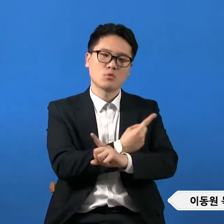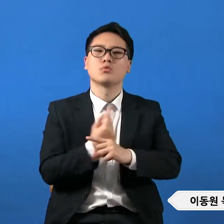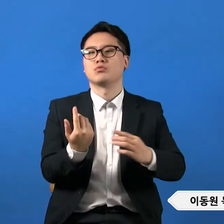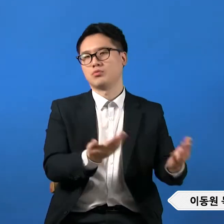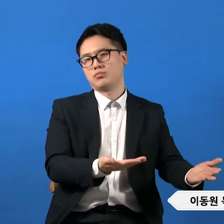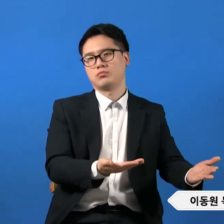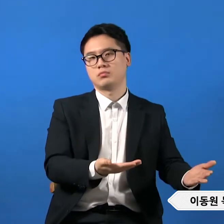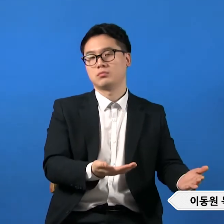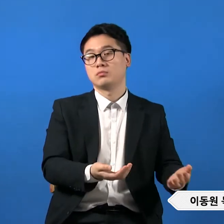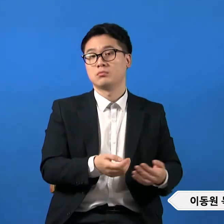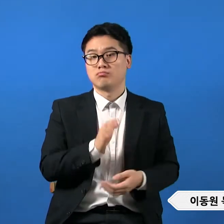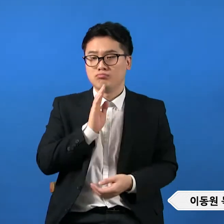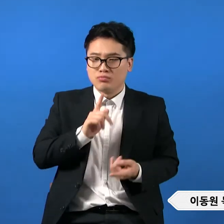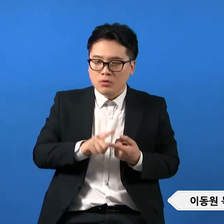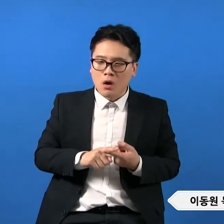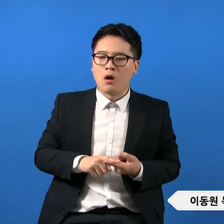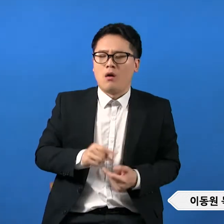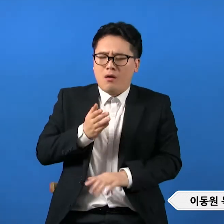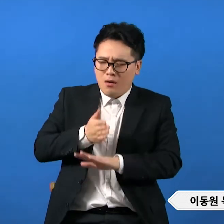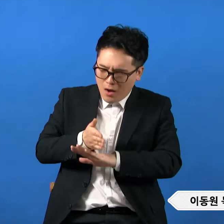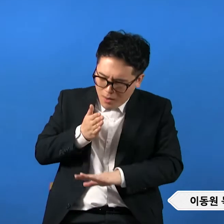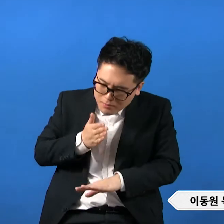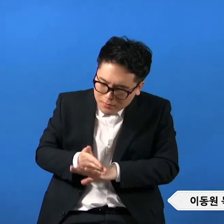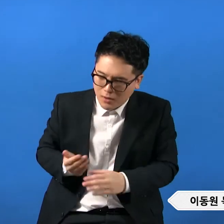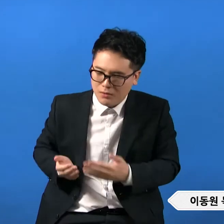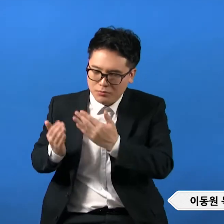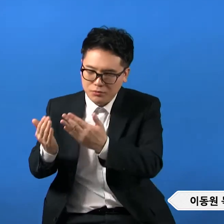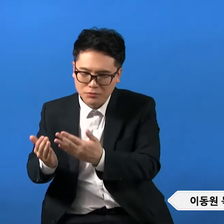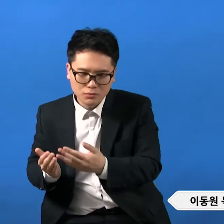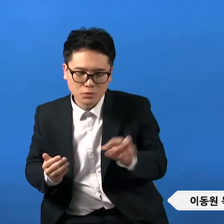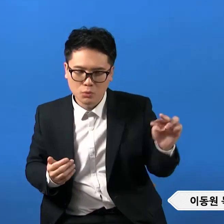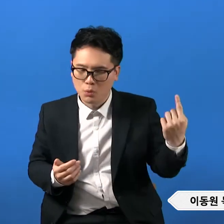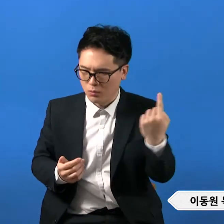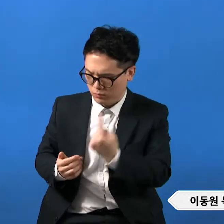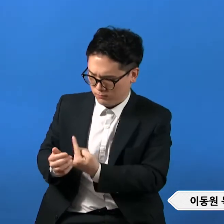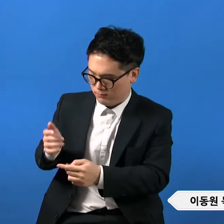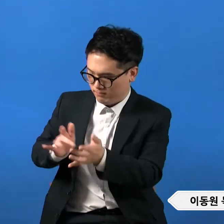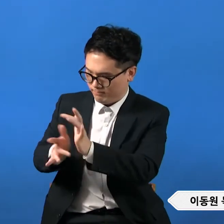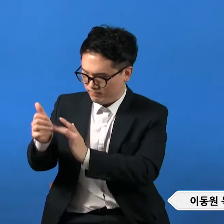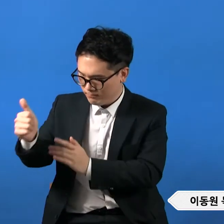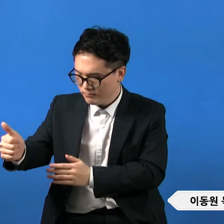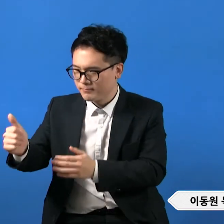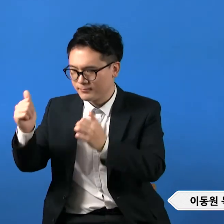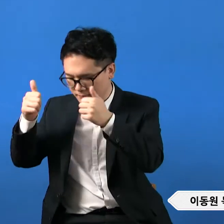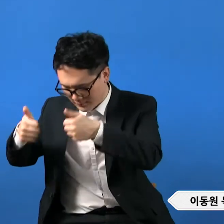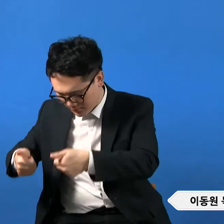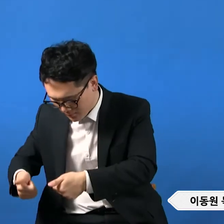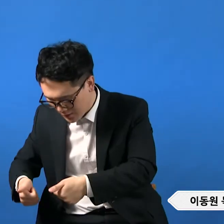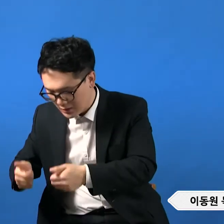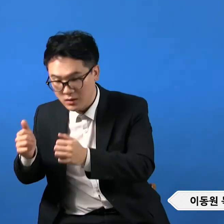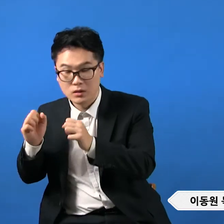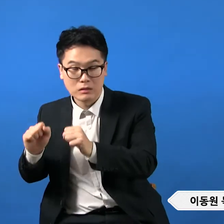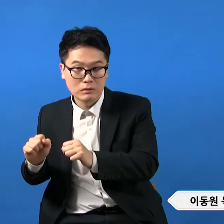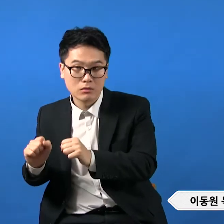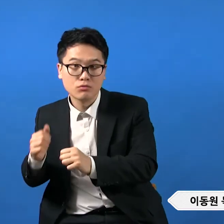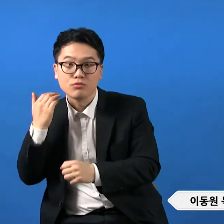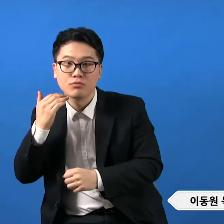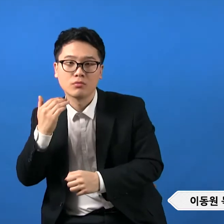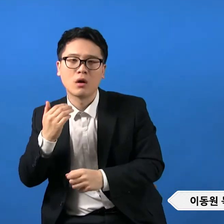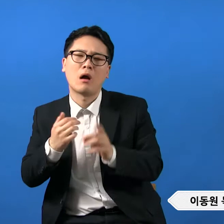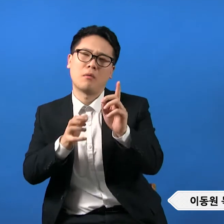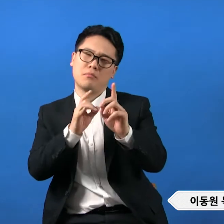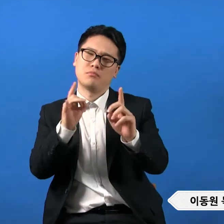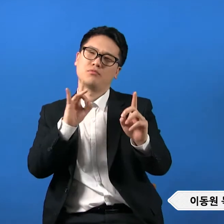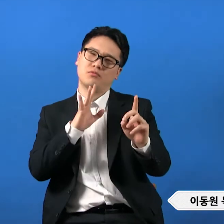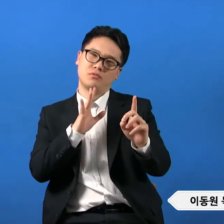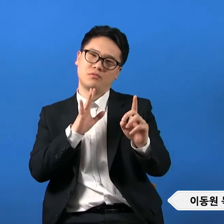그 10명 중에 돌아와 엎드려 감사하며 주님께 살해했던 사람은 딱 한 명밖에 안 되었지만